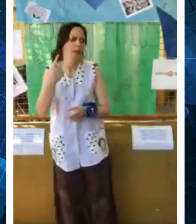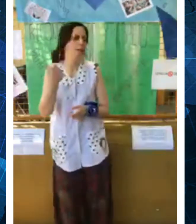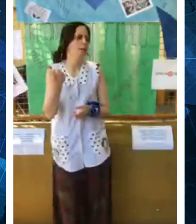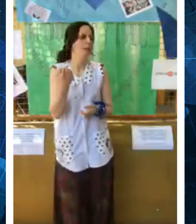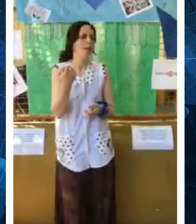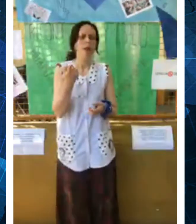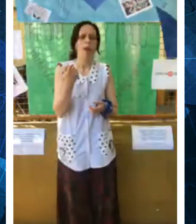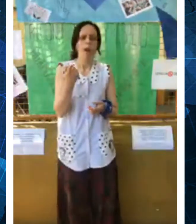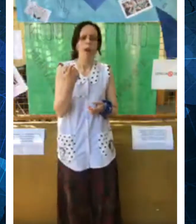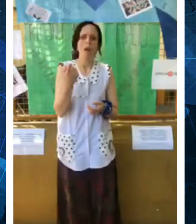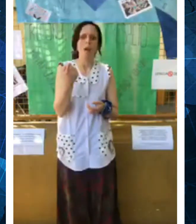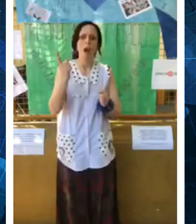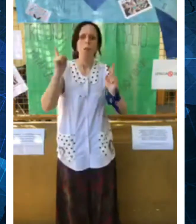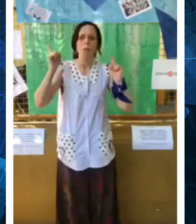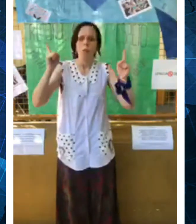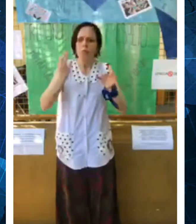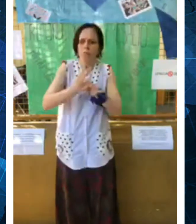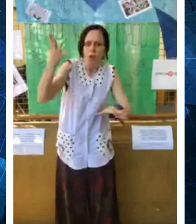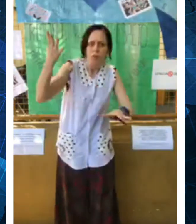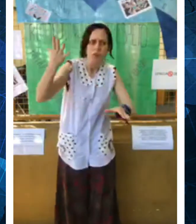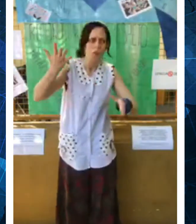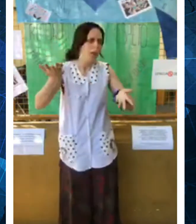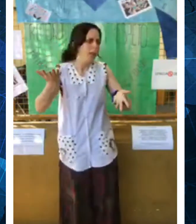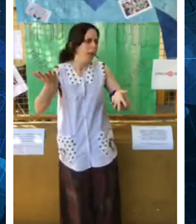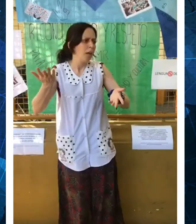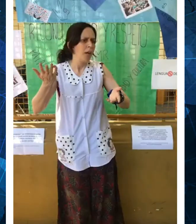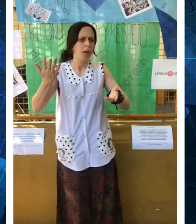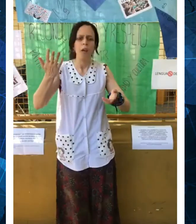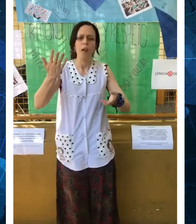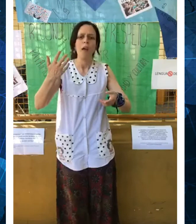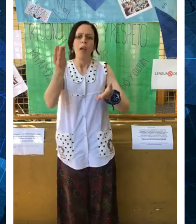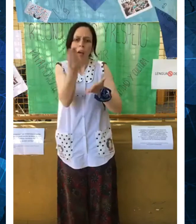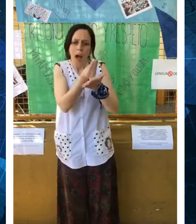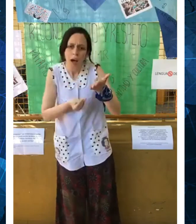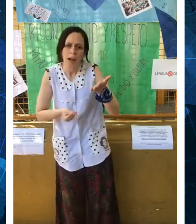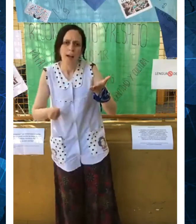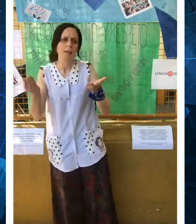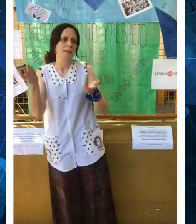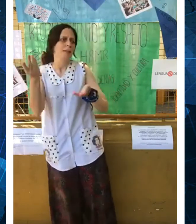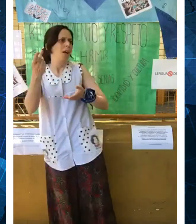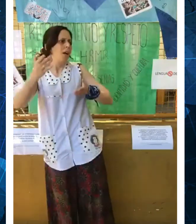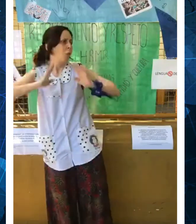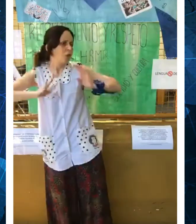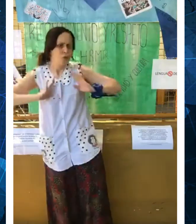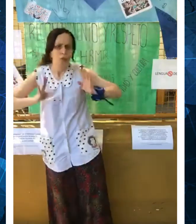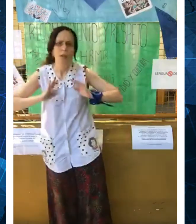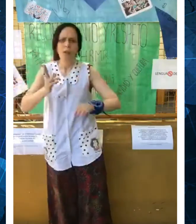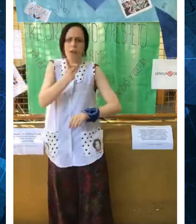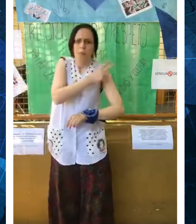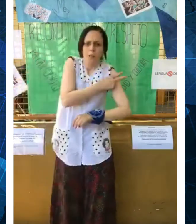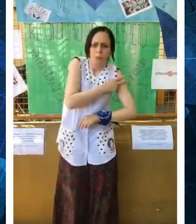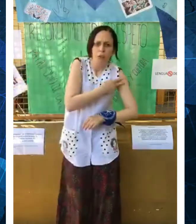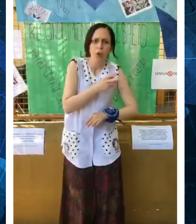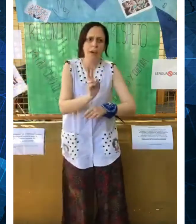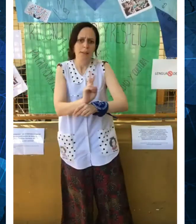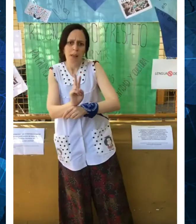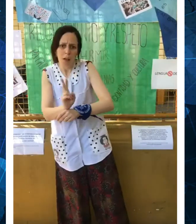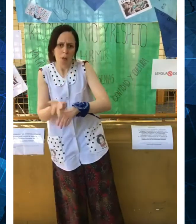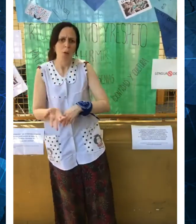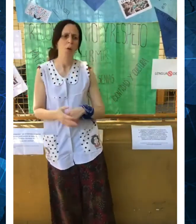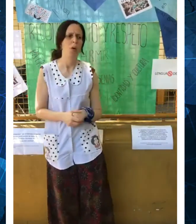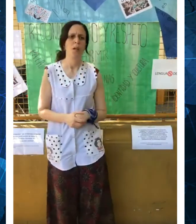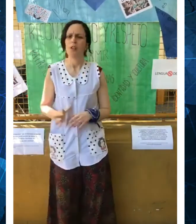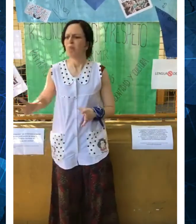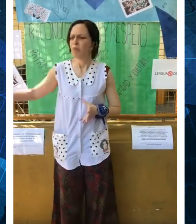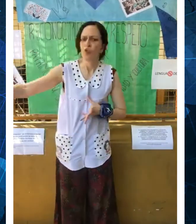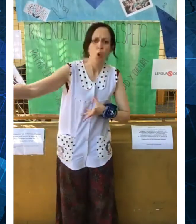una formación, tanto sordos como oyentes trabajamos en las escuelas, nos consideramos y somos profesionales junto a